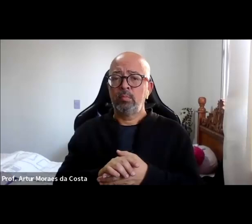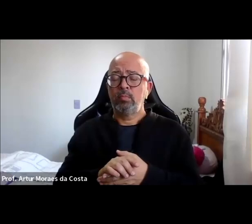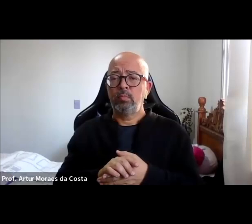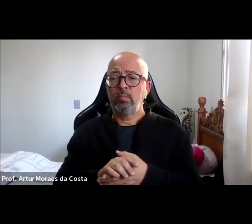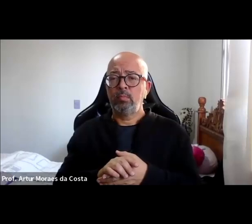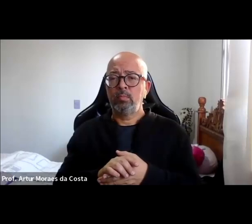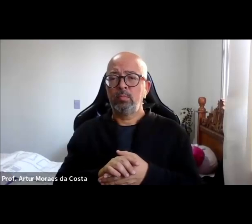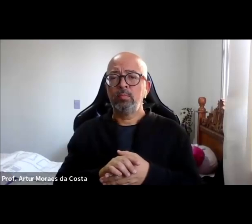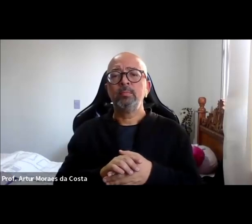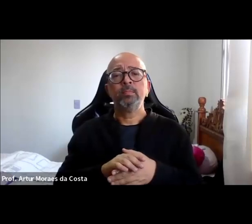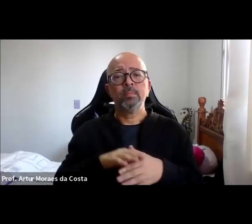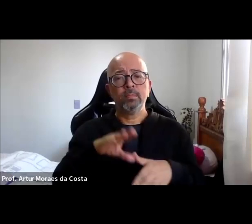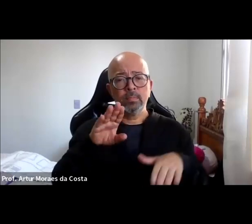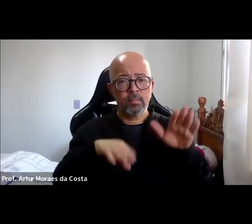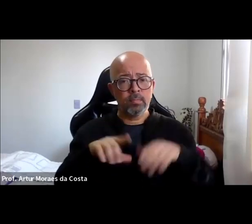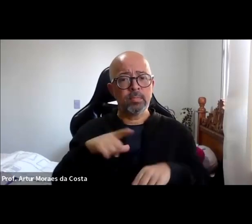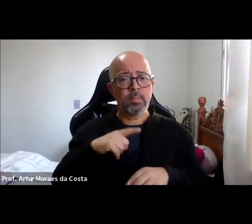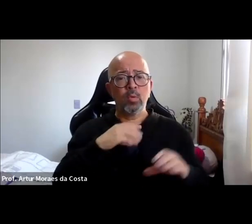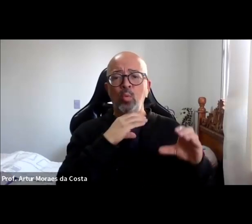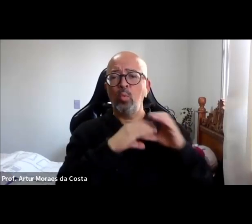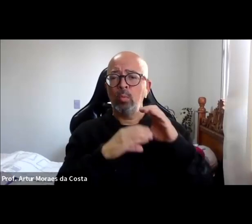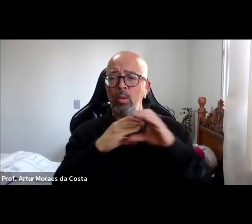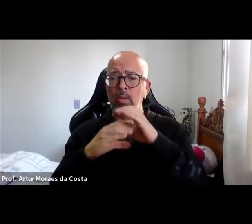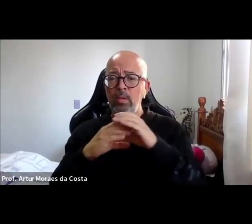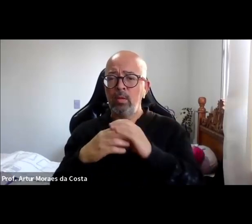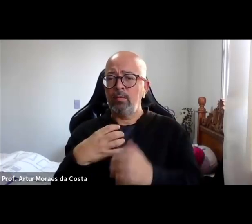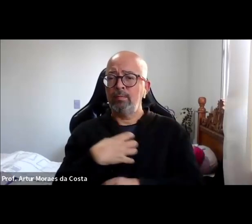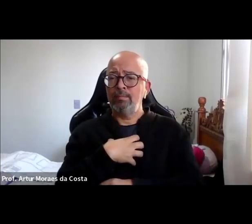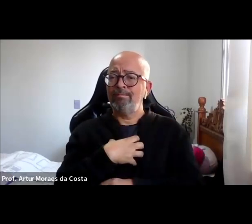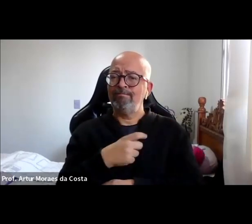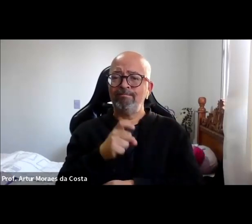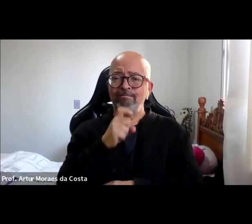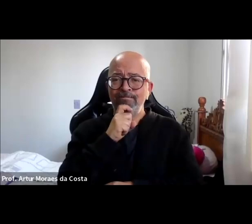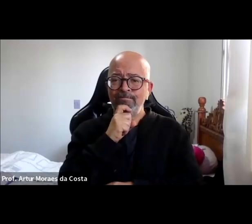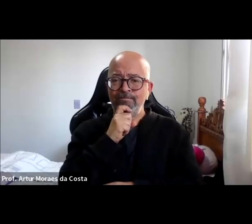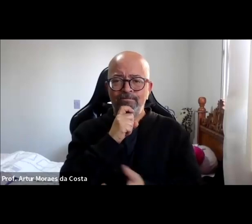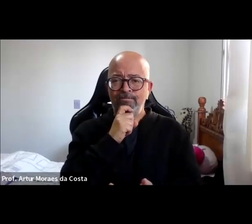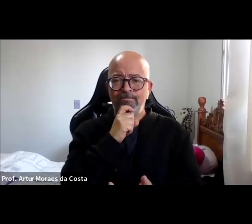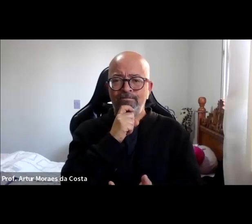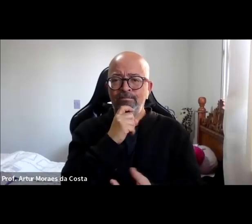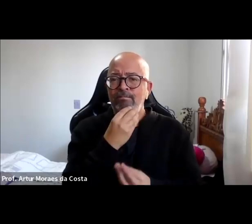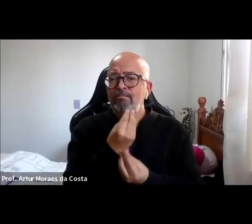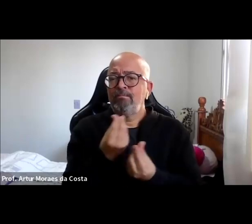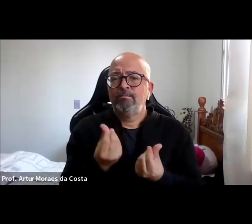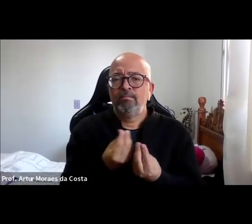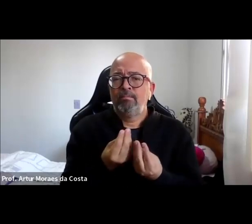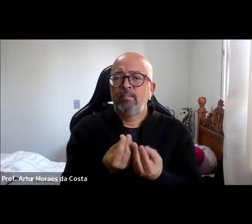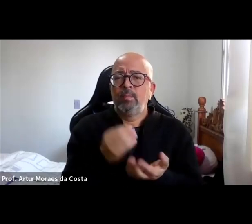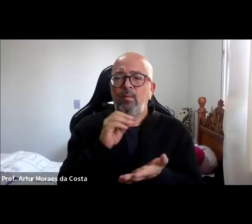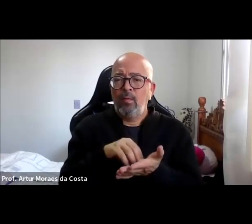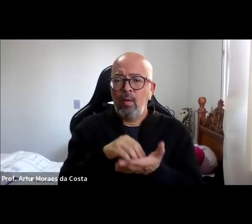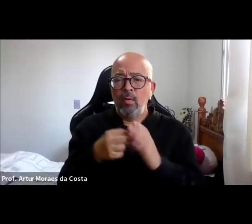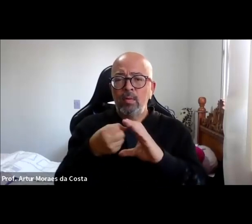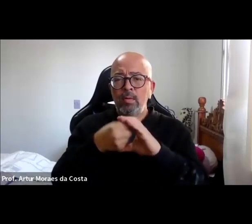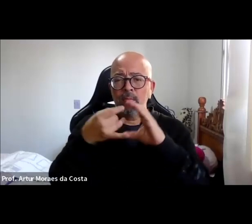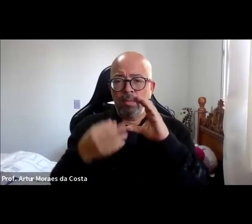que eh hacen muy difícil esto Dame un un momentito me refiero a